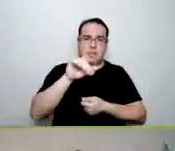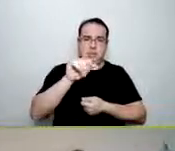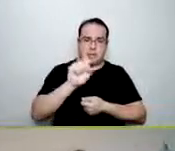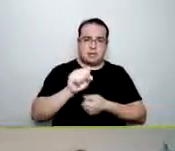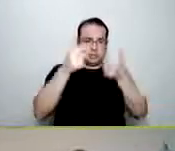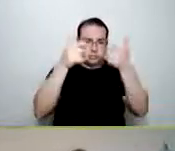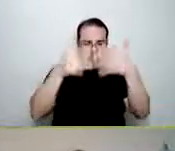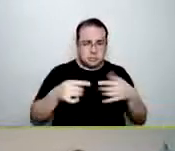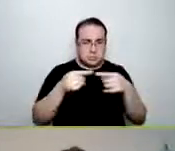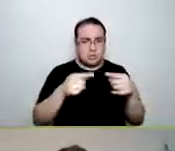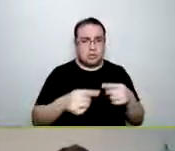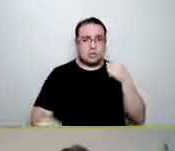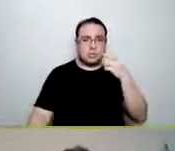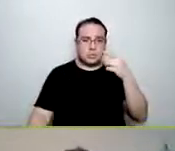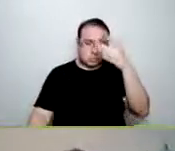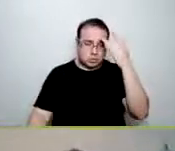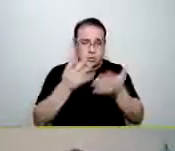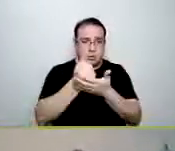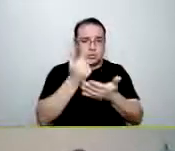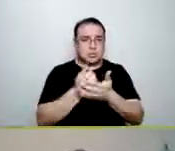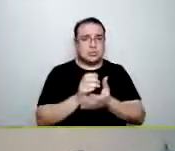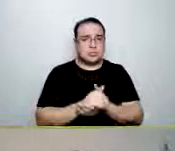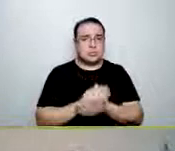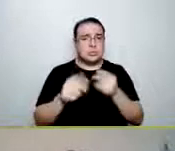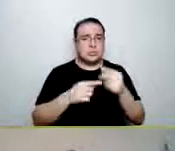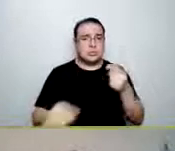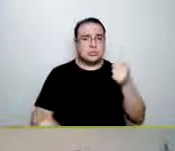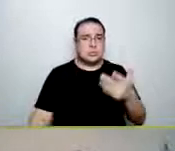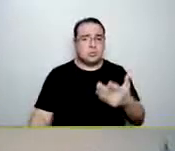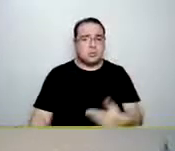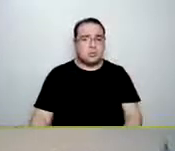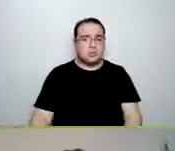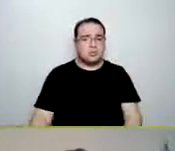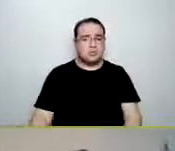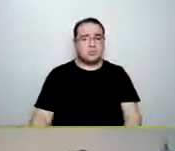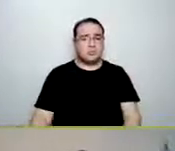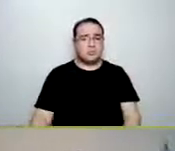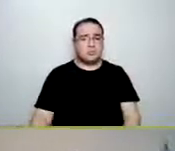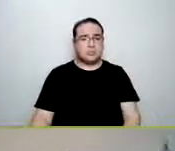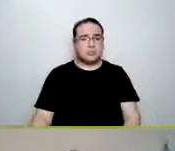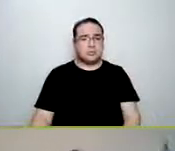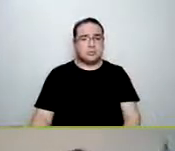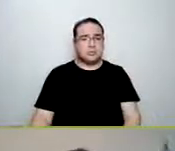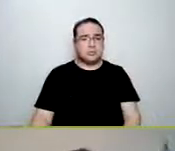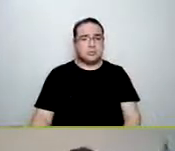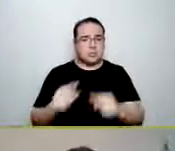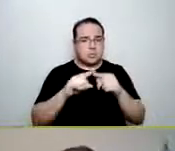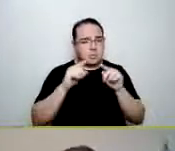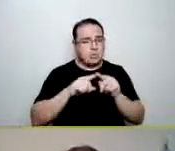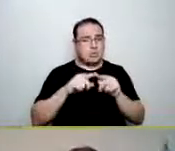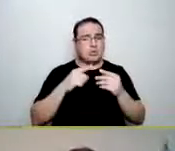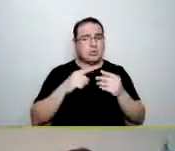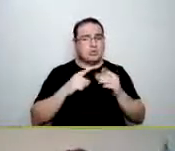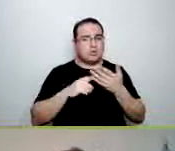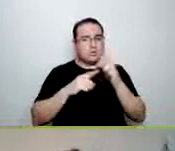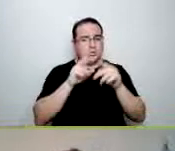o evento, né? Quem gravou, quem foi gravado, qual foi o assunto, qual foi a ocasião, né? Qual foi a tecnologia usada